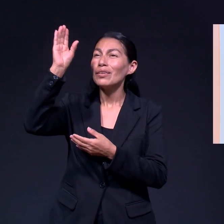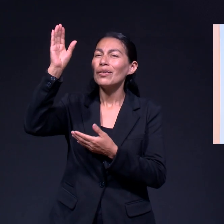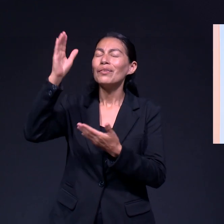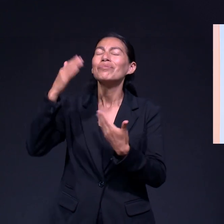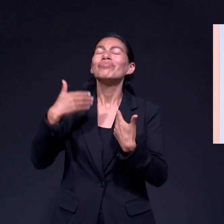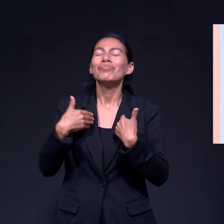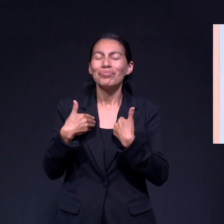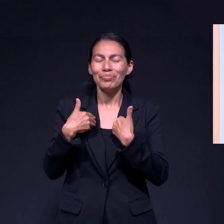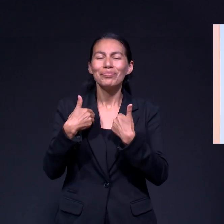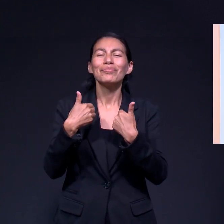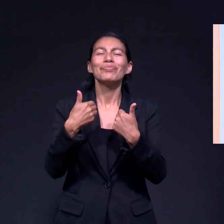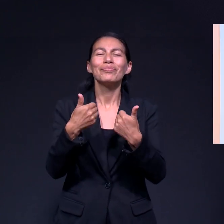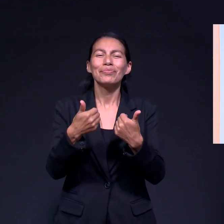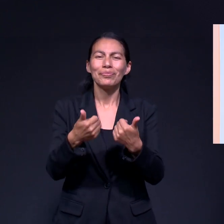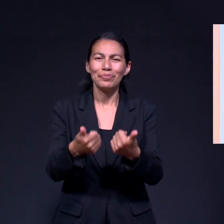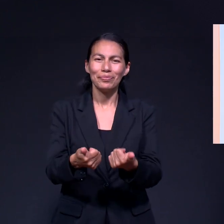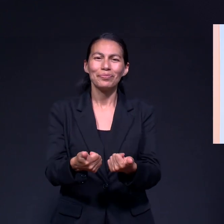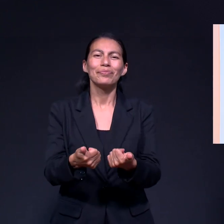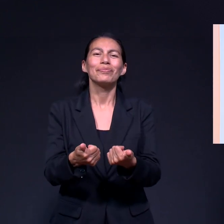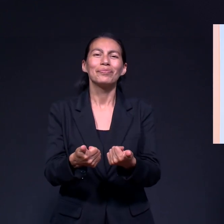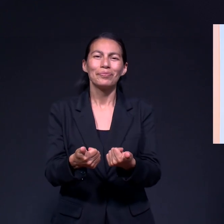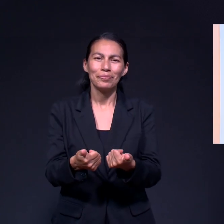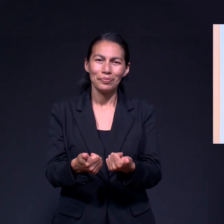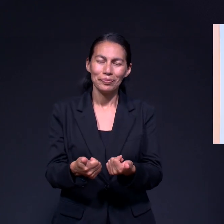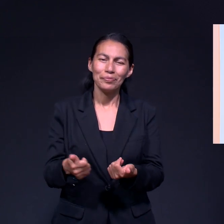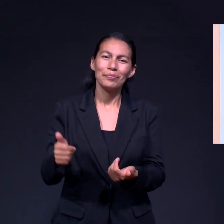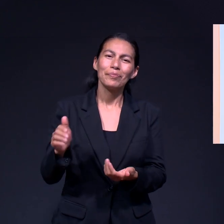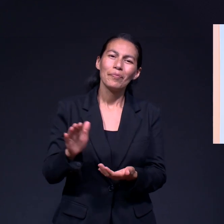solo Cristo puede